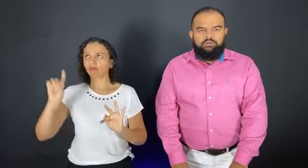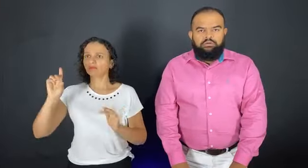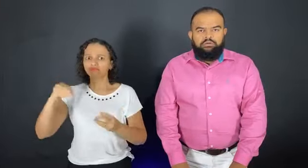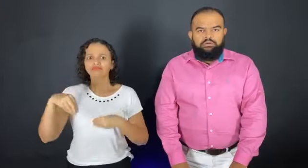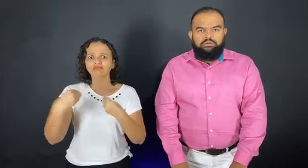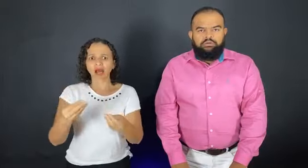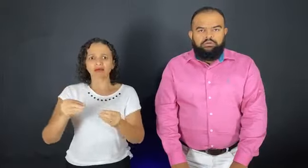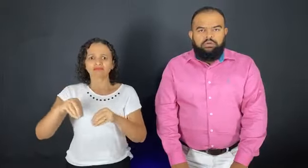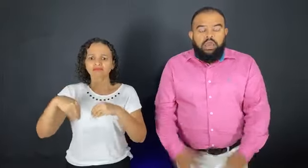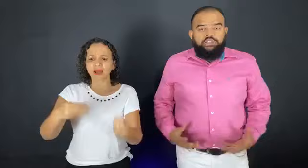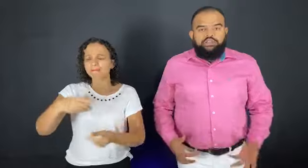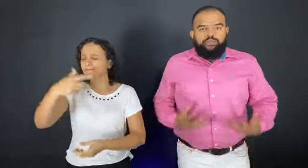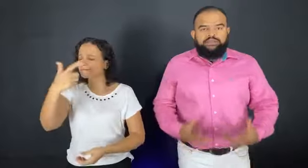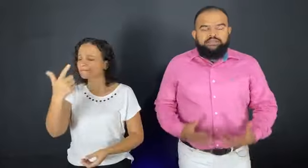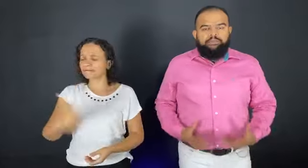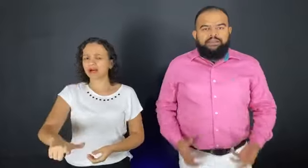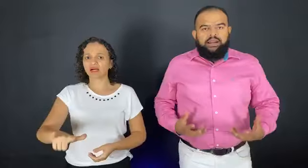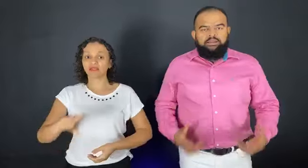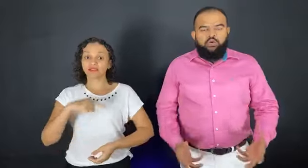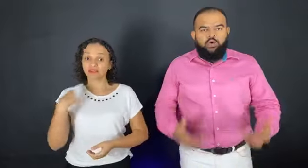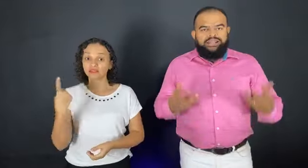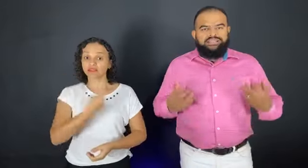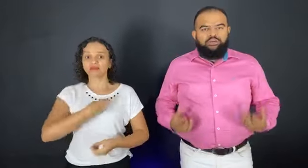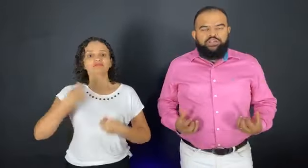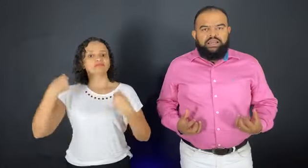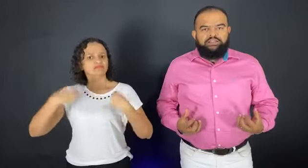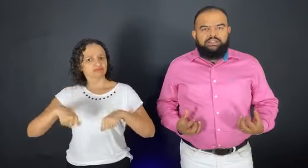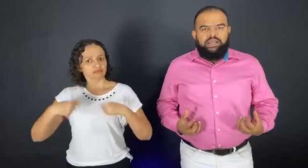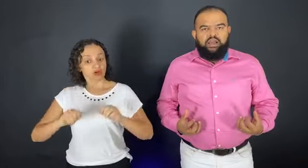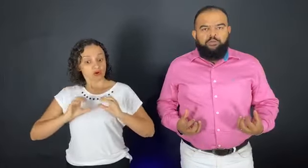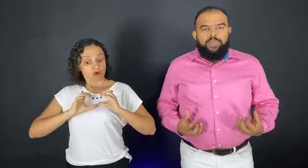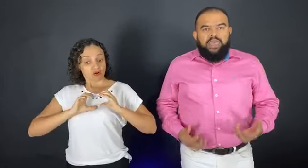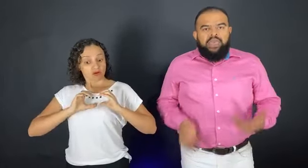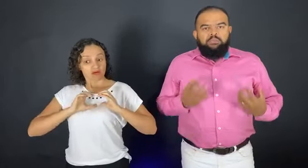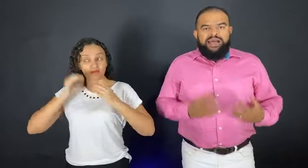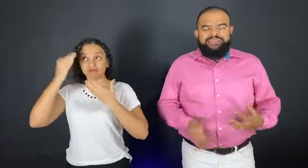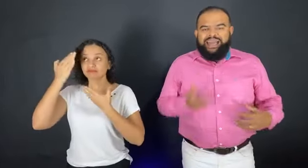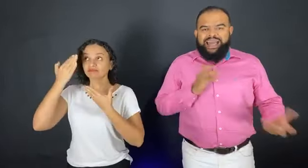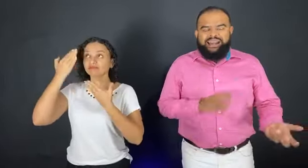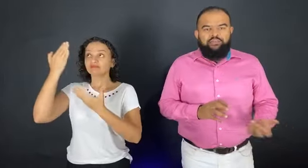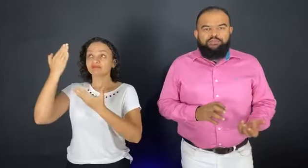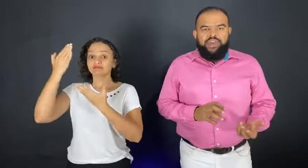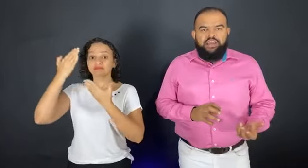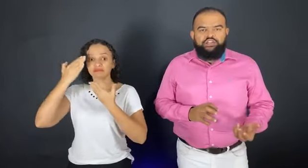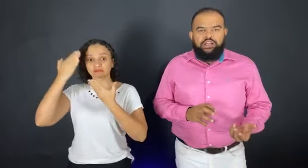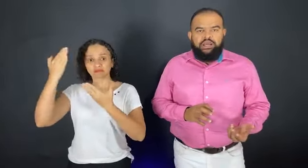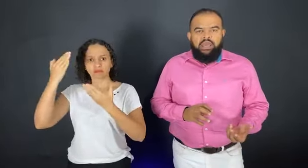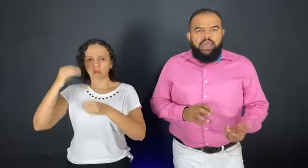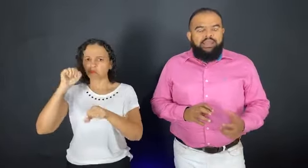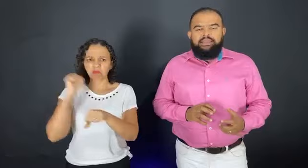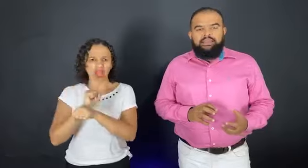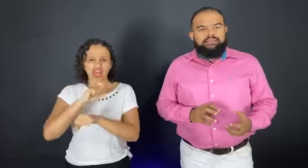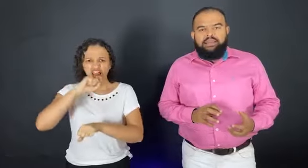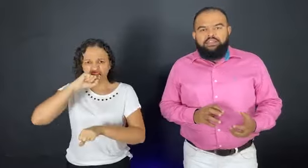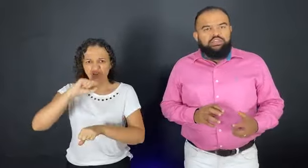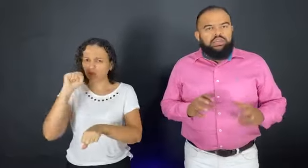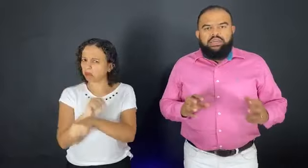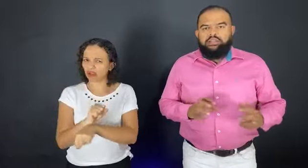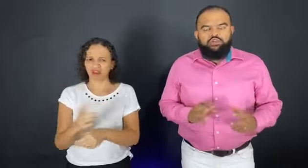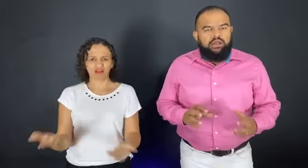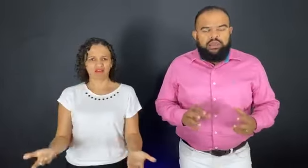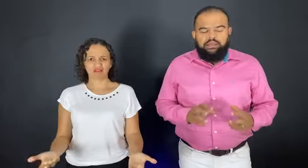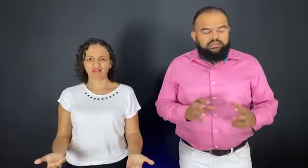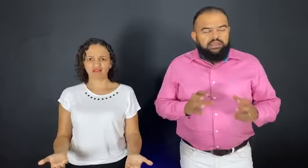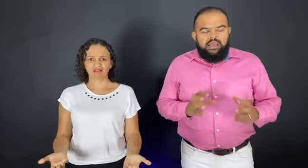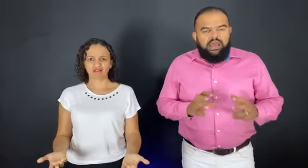vestir. A gente precisa aprender a ter um coração de gratidão e matar a inveja. É interessante